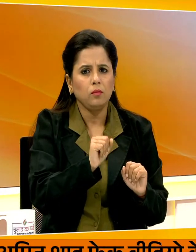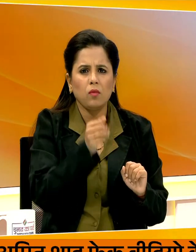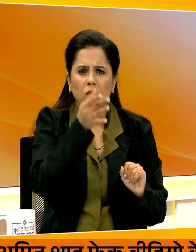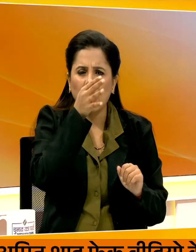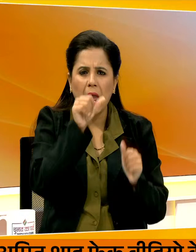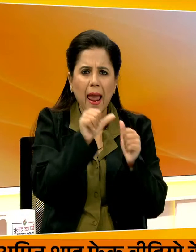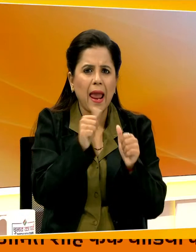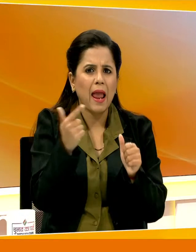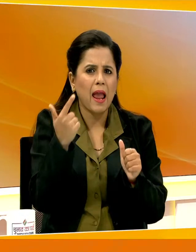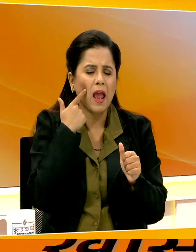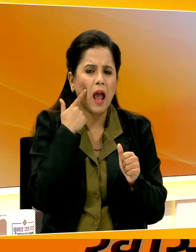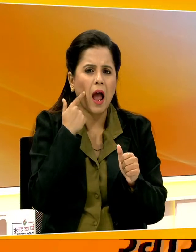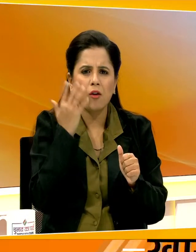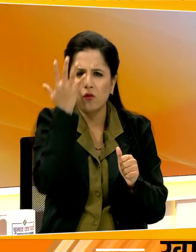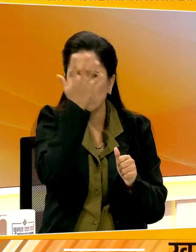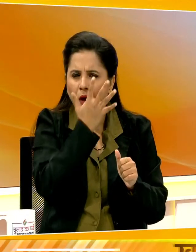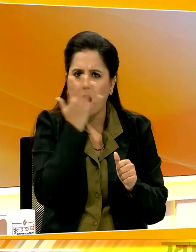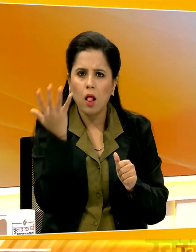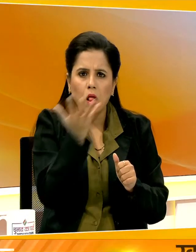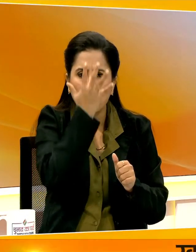आर्टिफिशियल इंटेलिजेंस का उपयोग करके